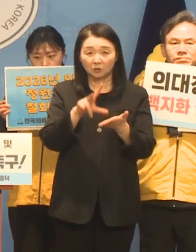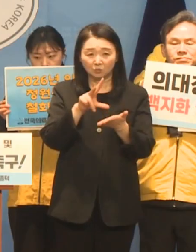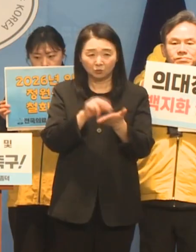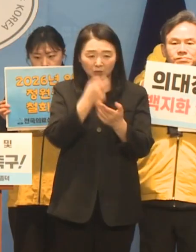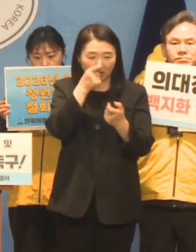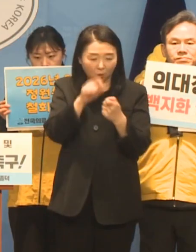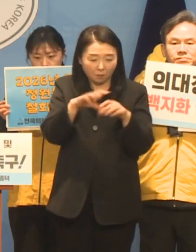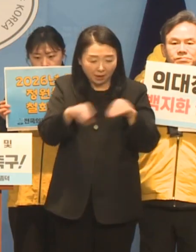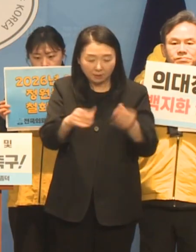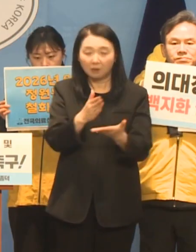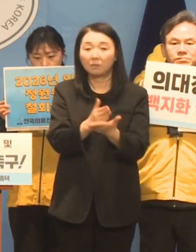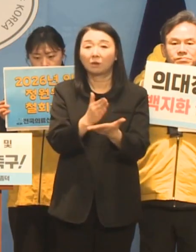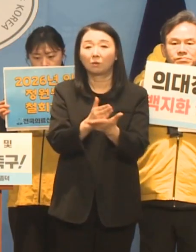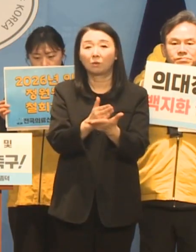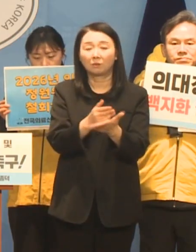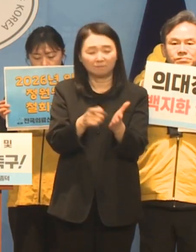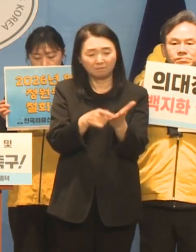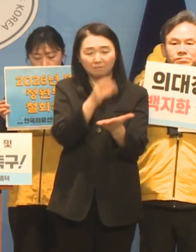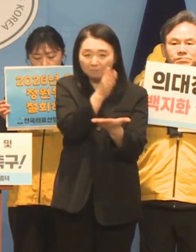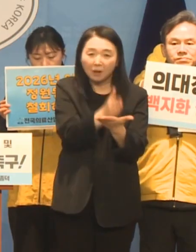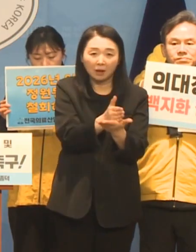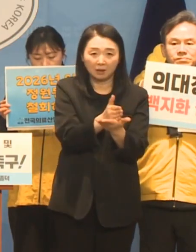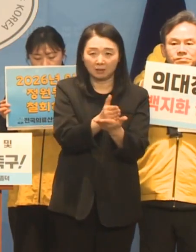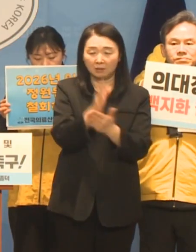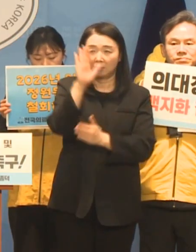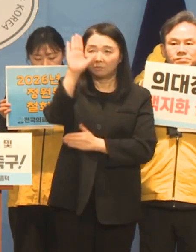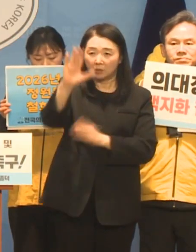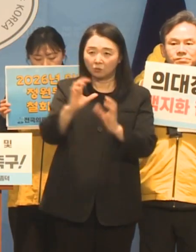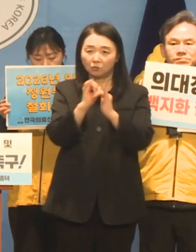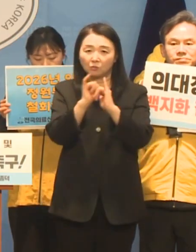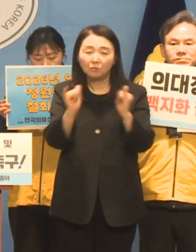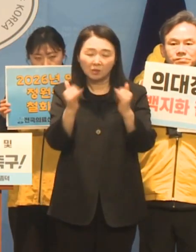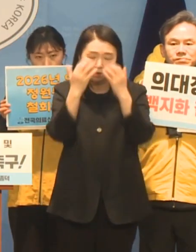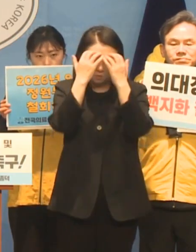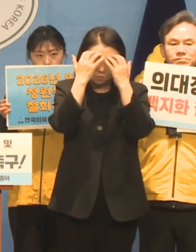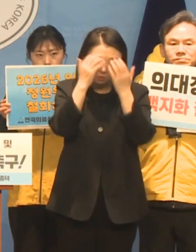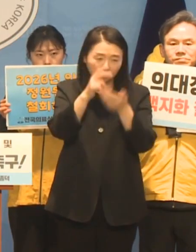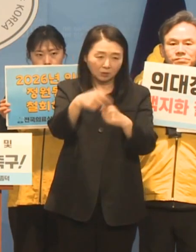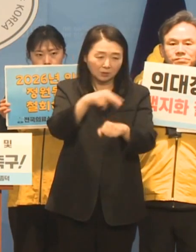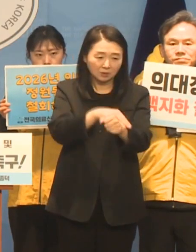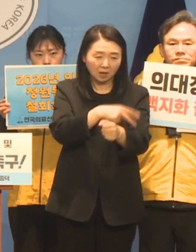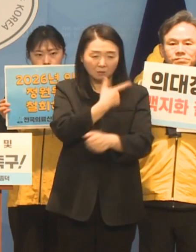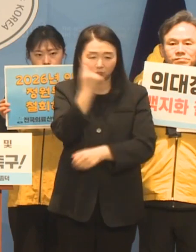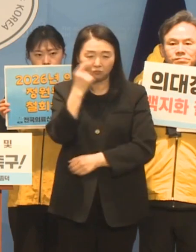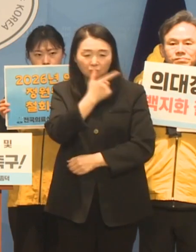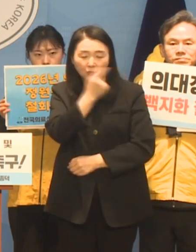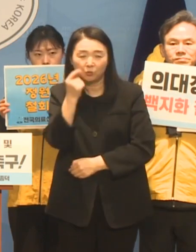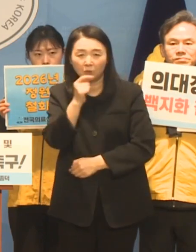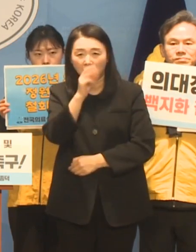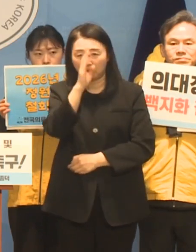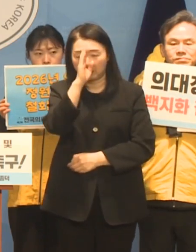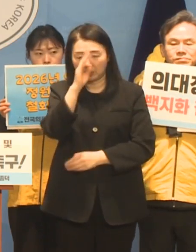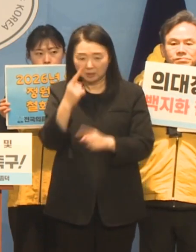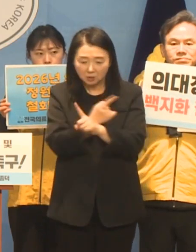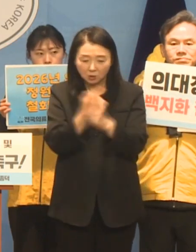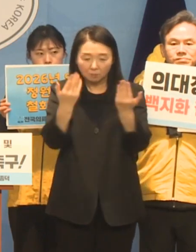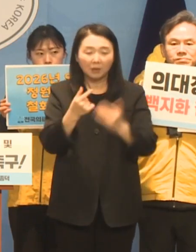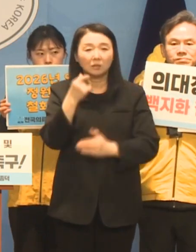해결보다는 미래에도 국민들이 고통받으면서 의사 부족으로 고통받으면서 진료를 제때 받지